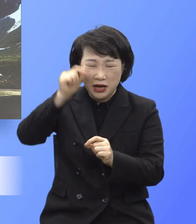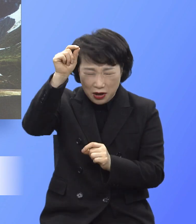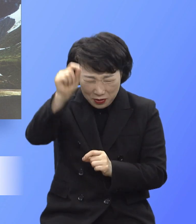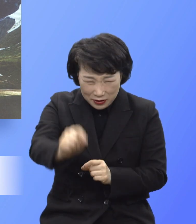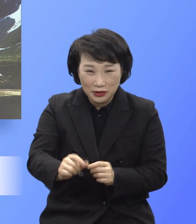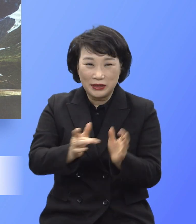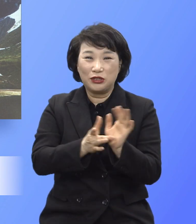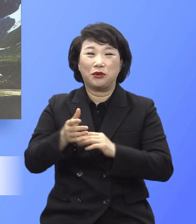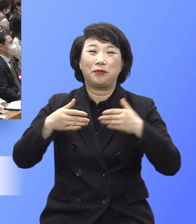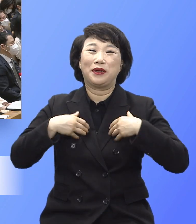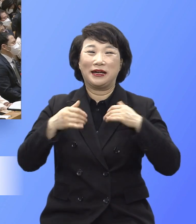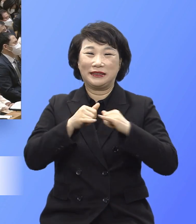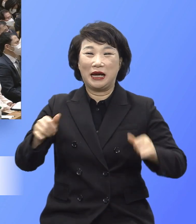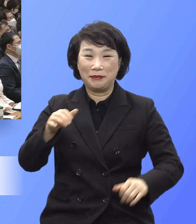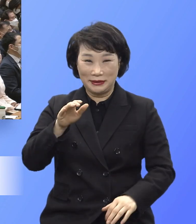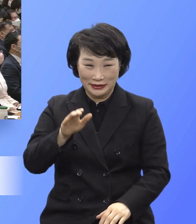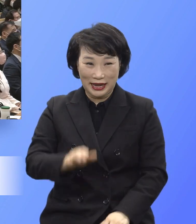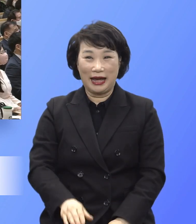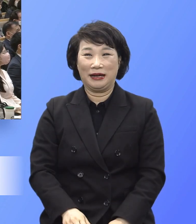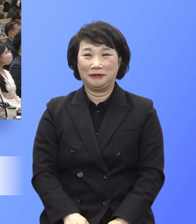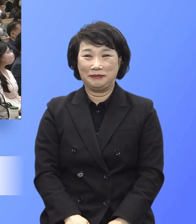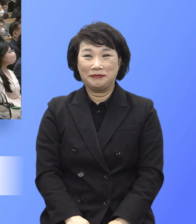영원토록 필요한 사람이다.